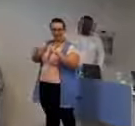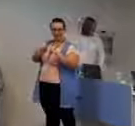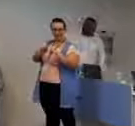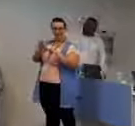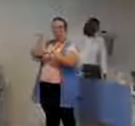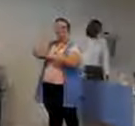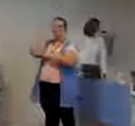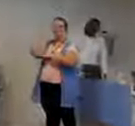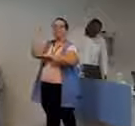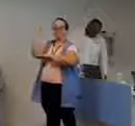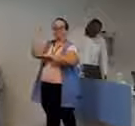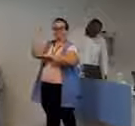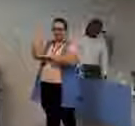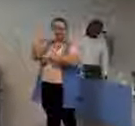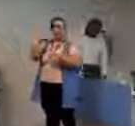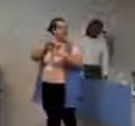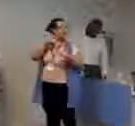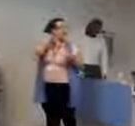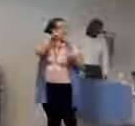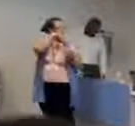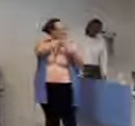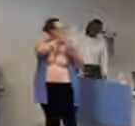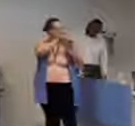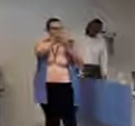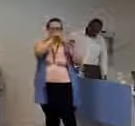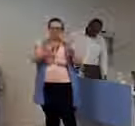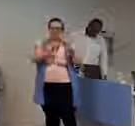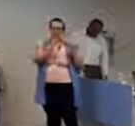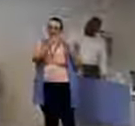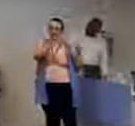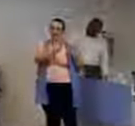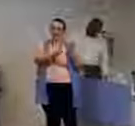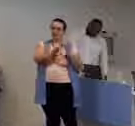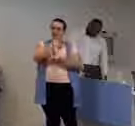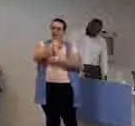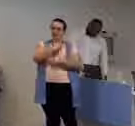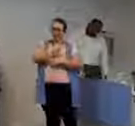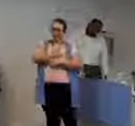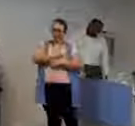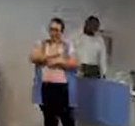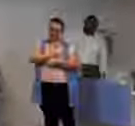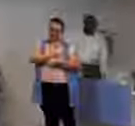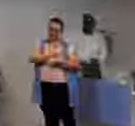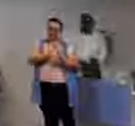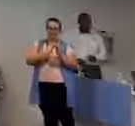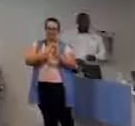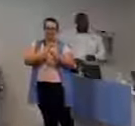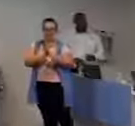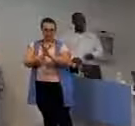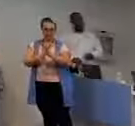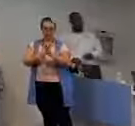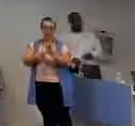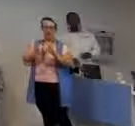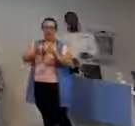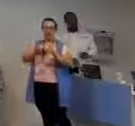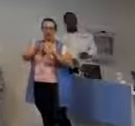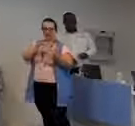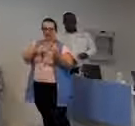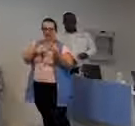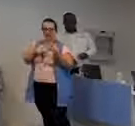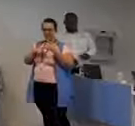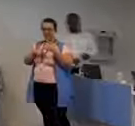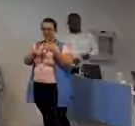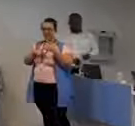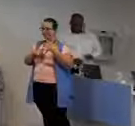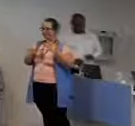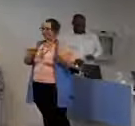madeira, existe uma verticalização no software também para isso. Então, nessa apresentação, nós vamos nos focar aqui mais um